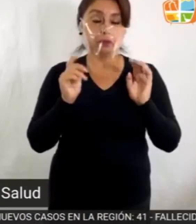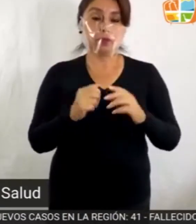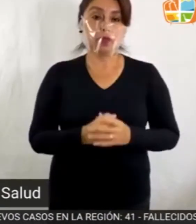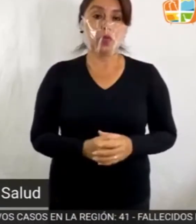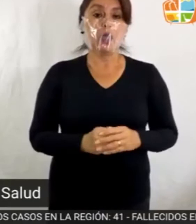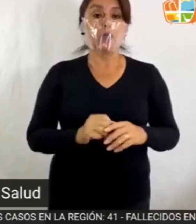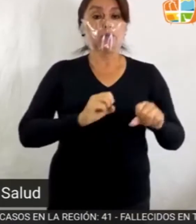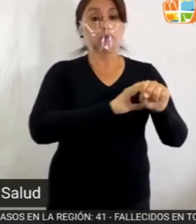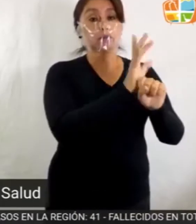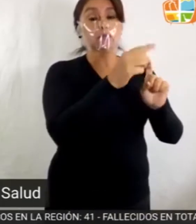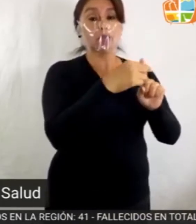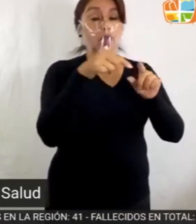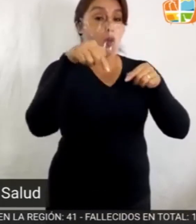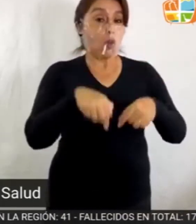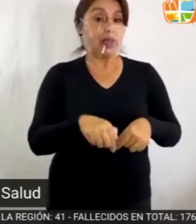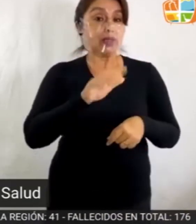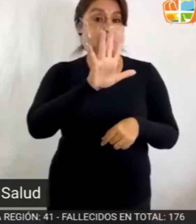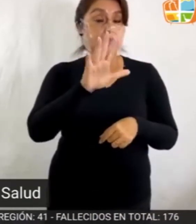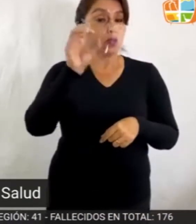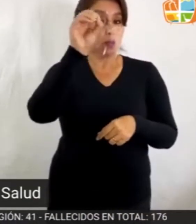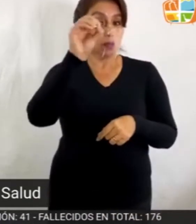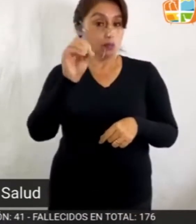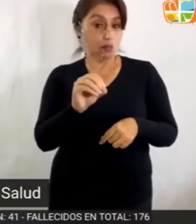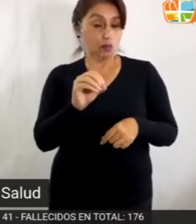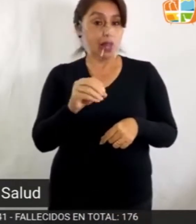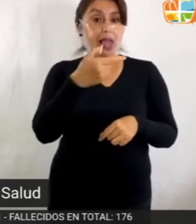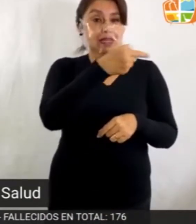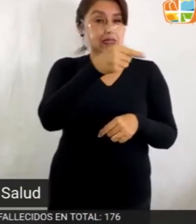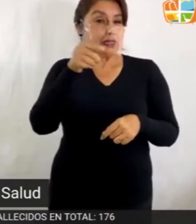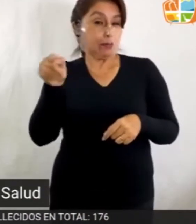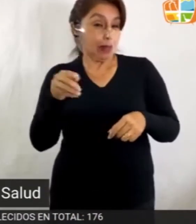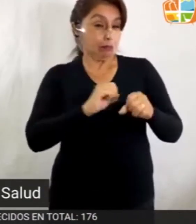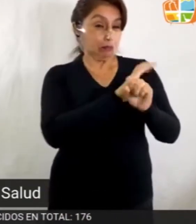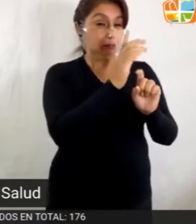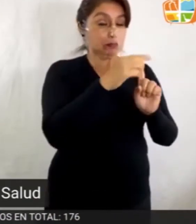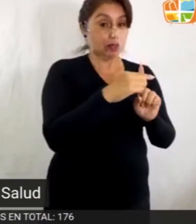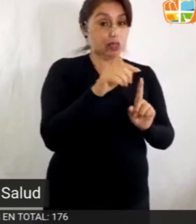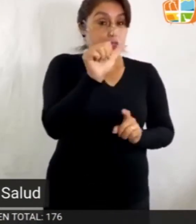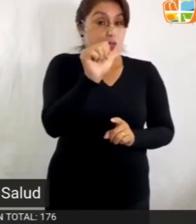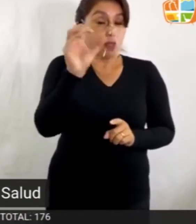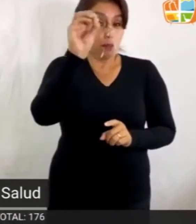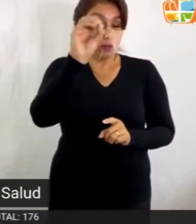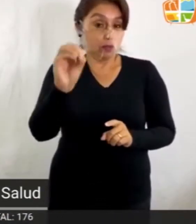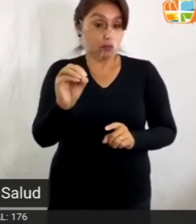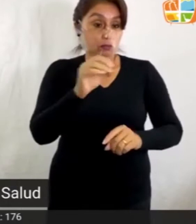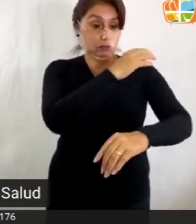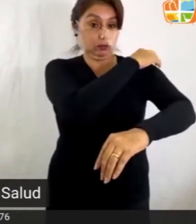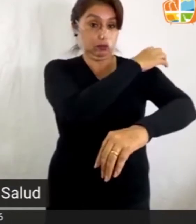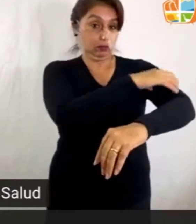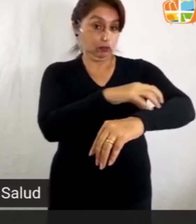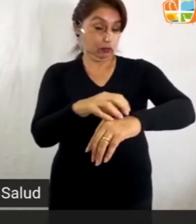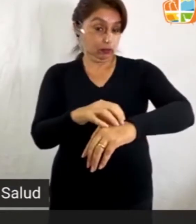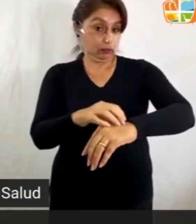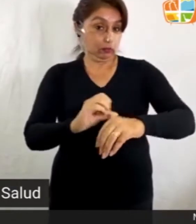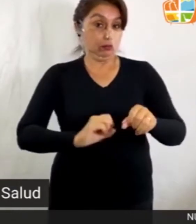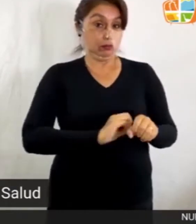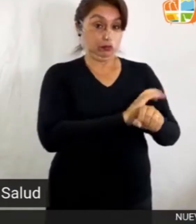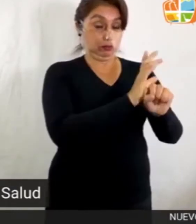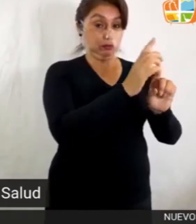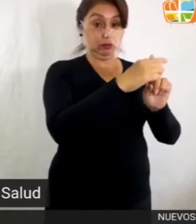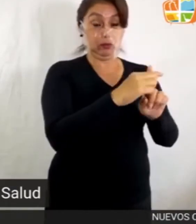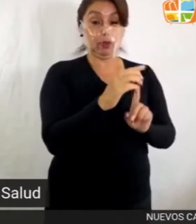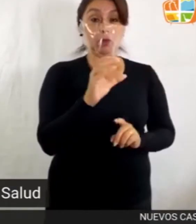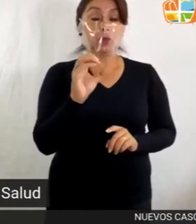día diaria es del 5% y la semanal es del 6%. A nivel nacional, la positividad diaria